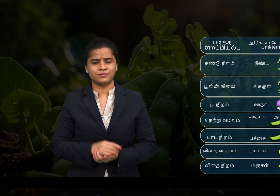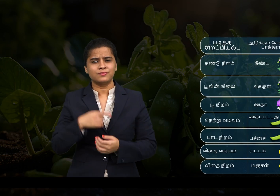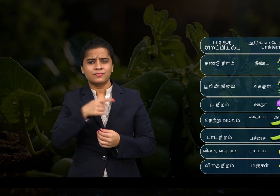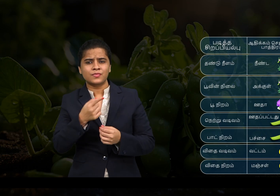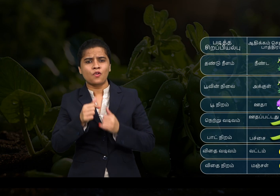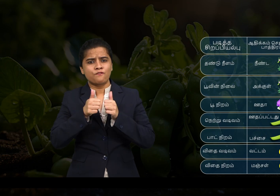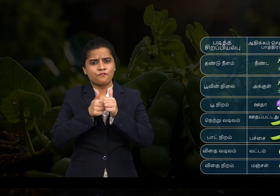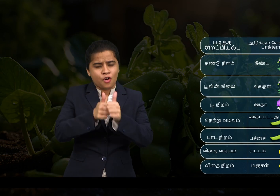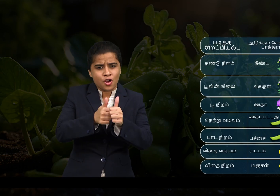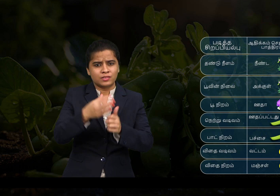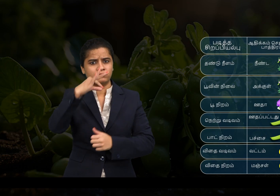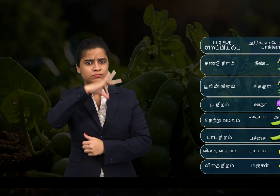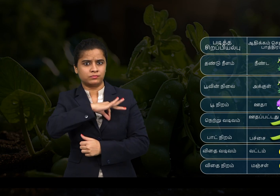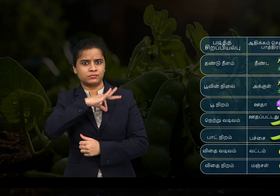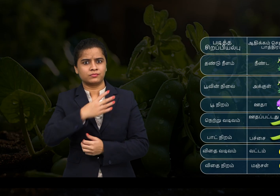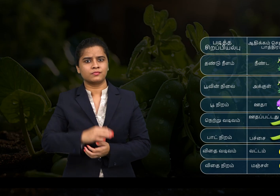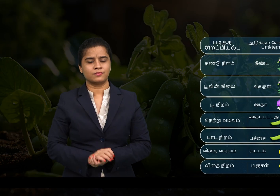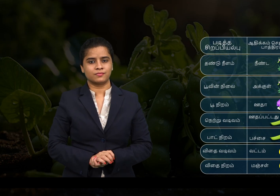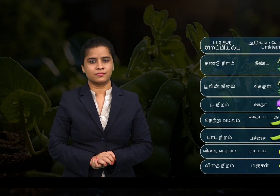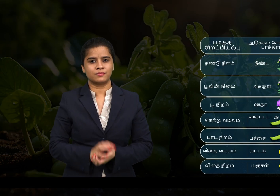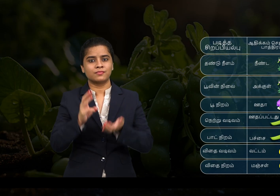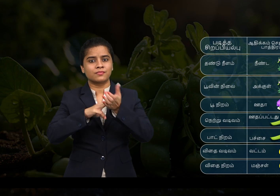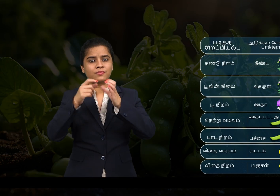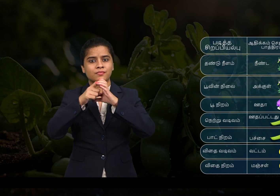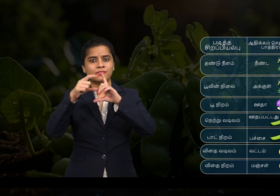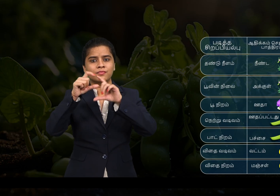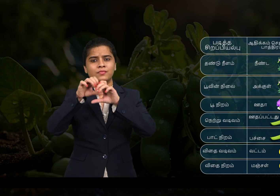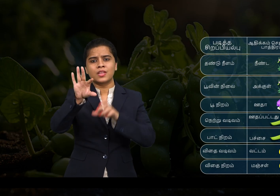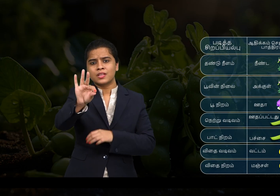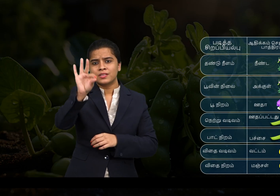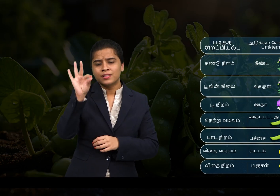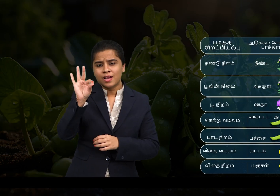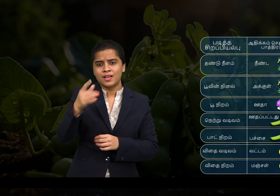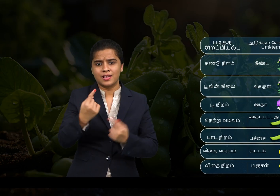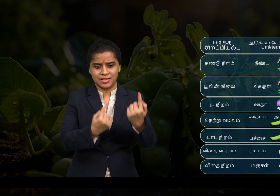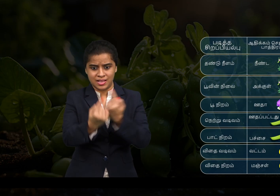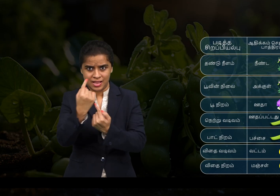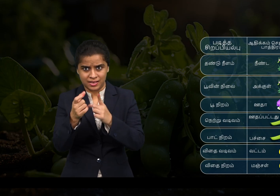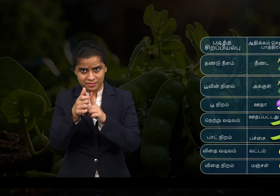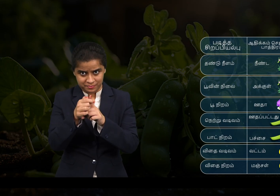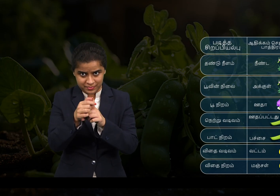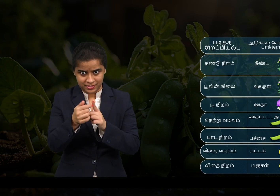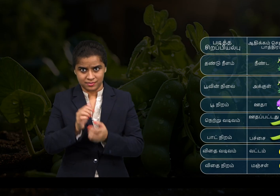பின்வரும் நன்மைகள் காரணமாக மெண்டல் தோட்ட பச்சை பட்டாணியை தேர்ந்தெடுத்தார்.